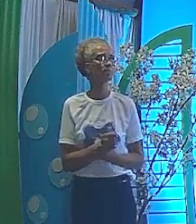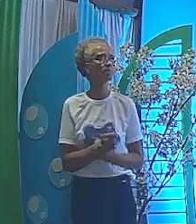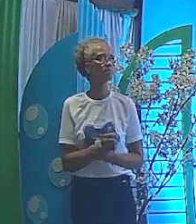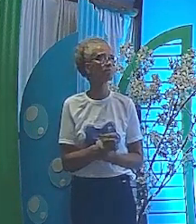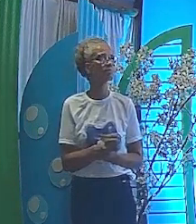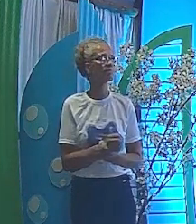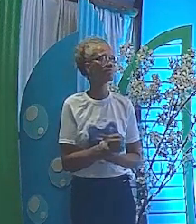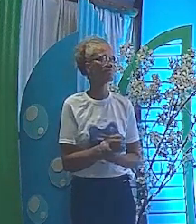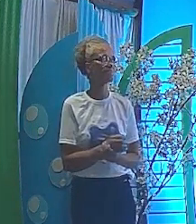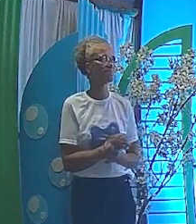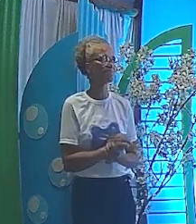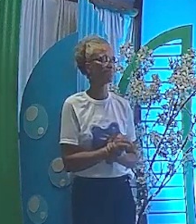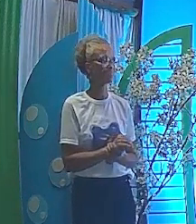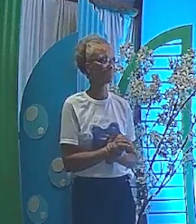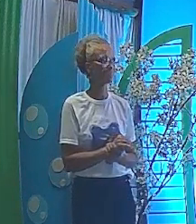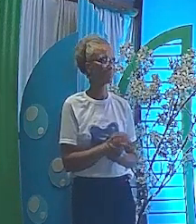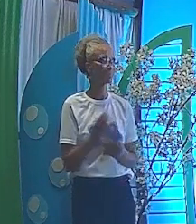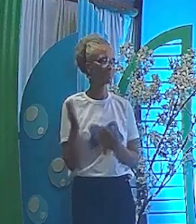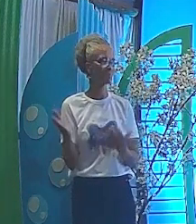Ei!